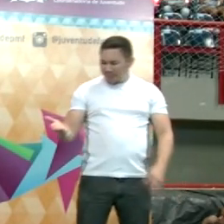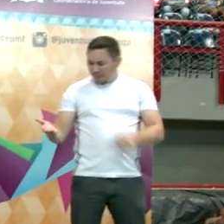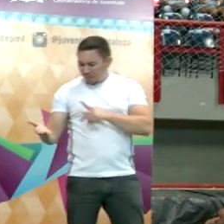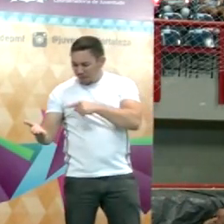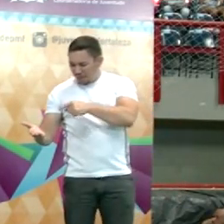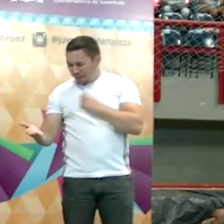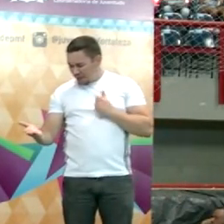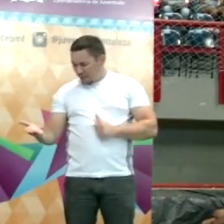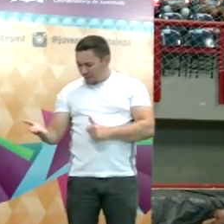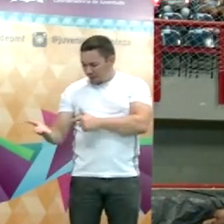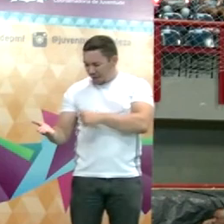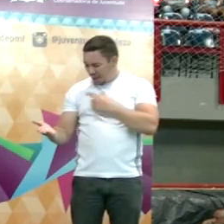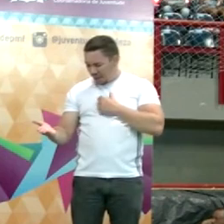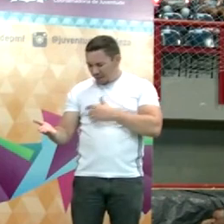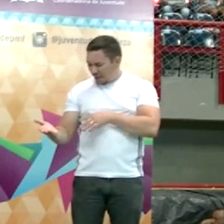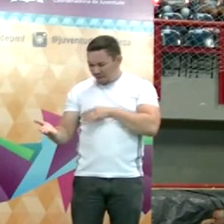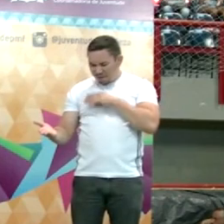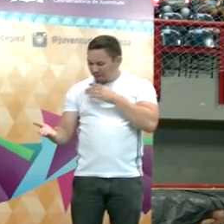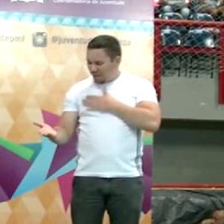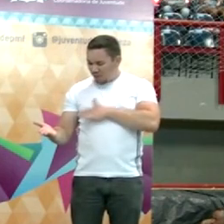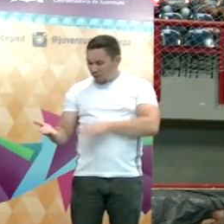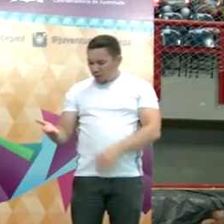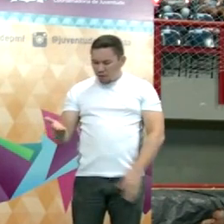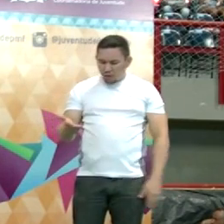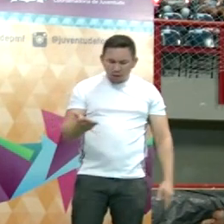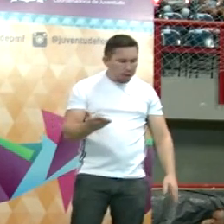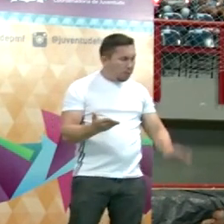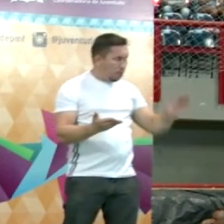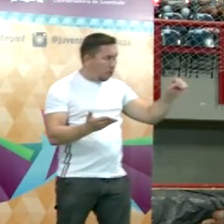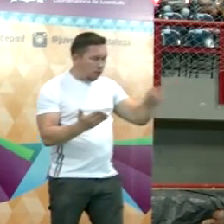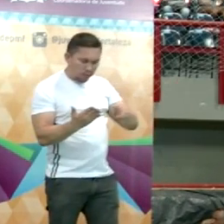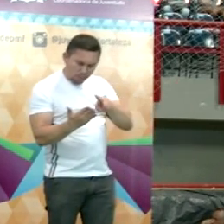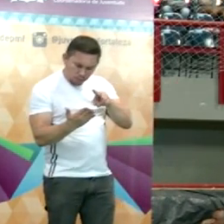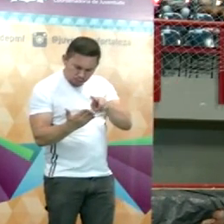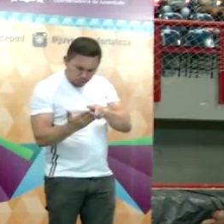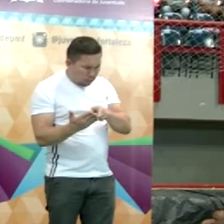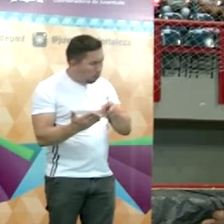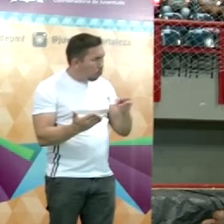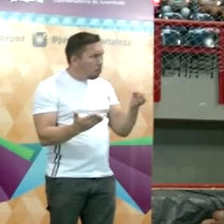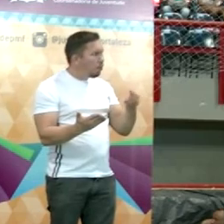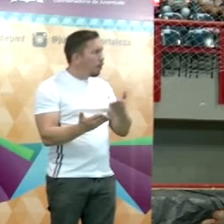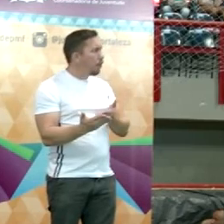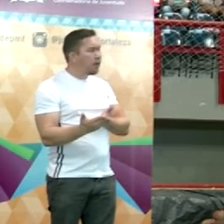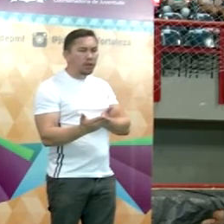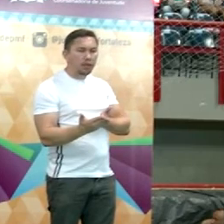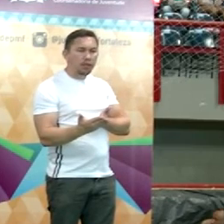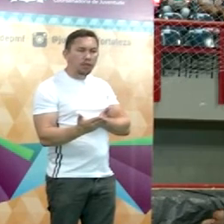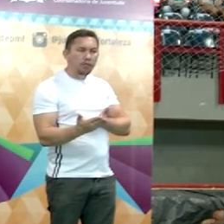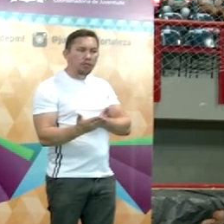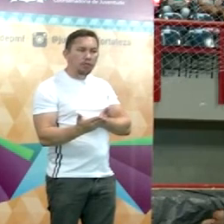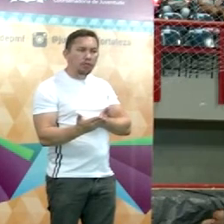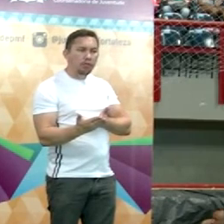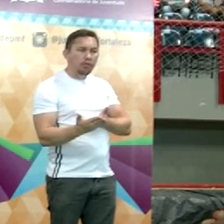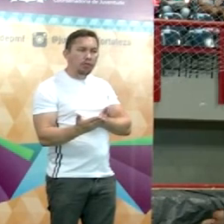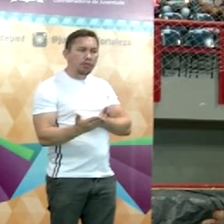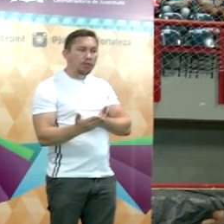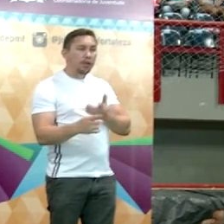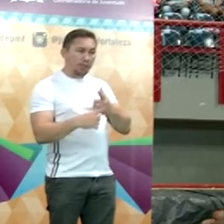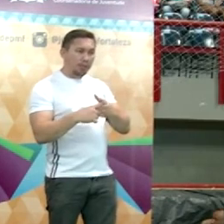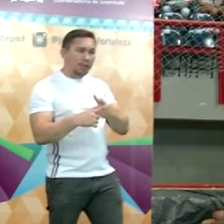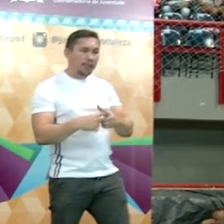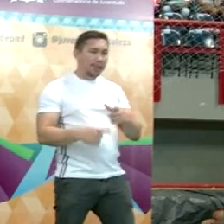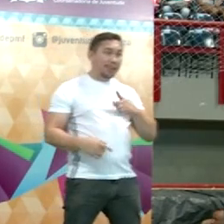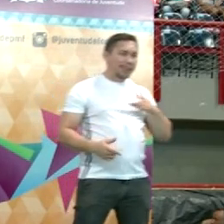merda, tá horrível. Aí o corretor lê a sua redação e acha maravilhosa. E tem aquela redação que você